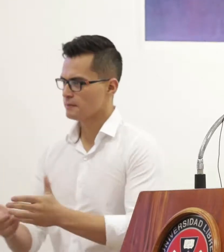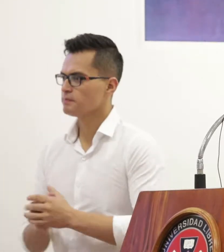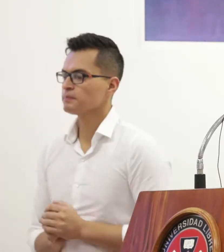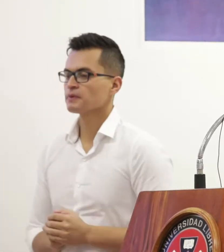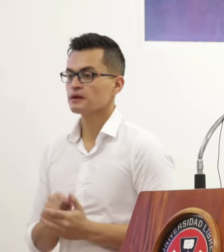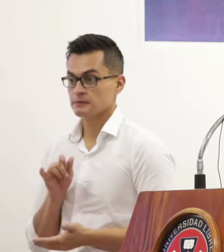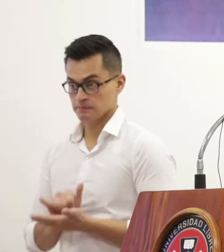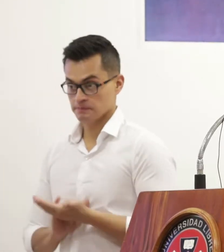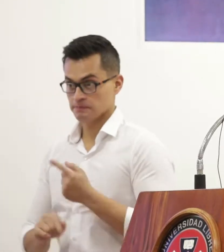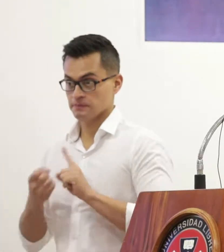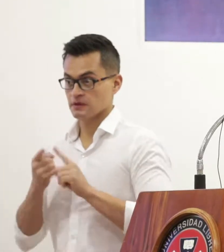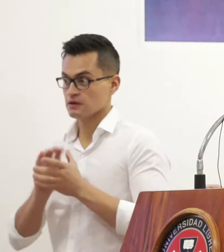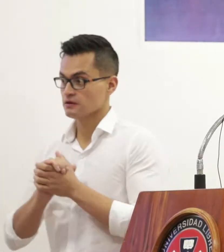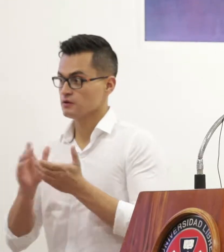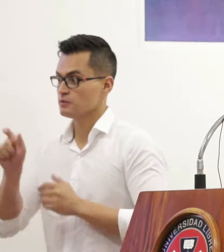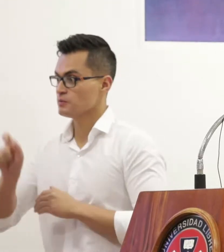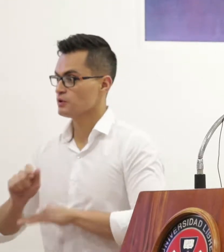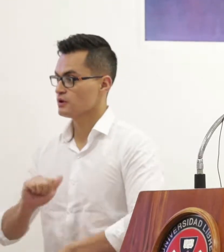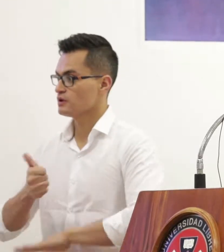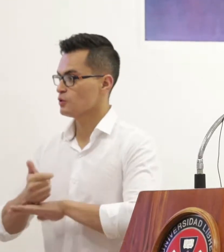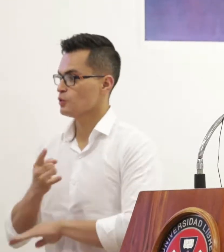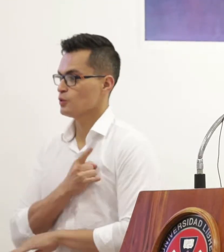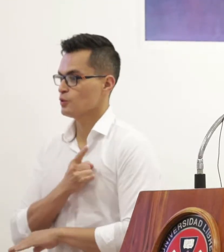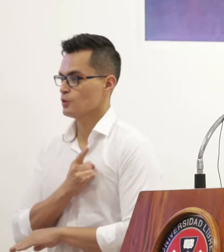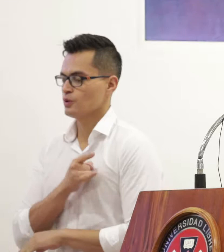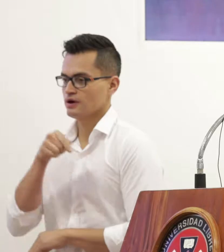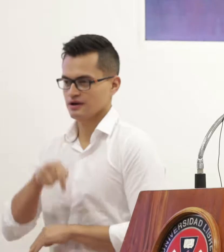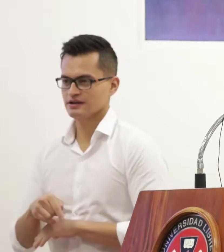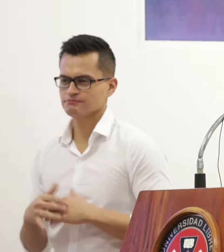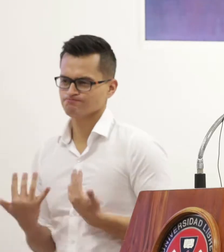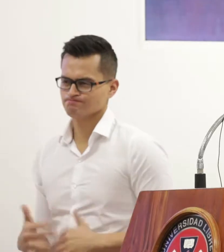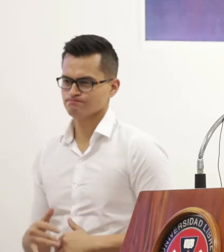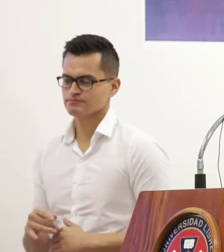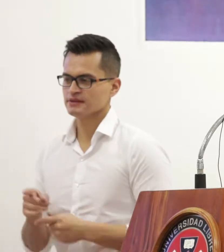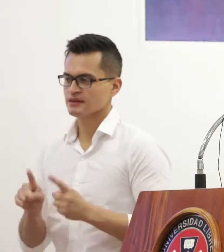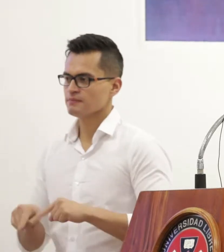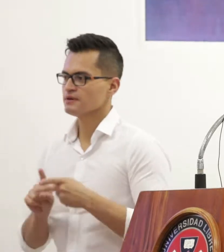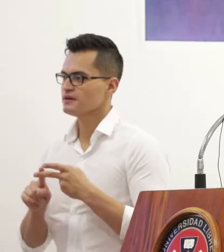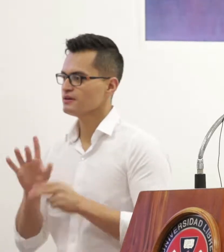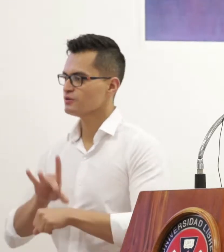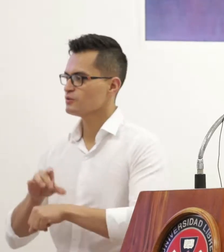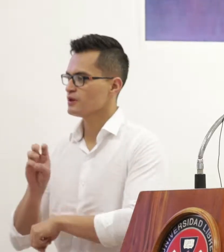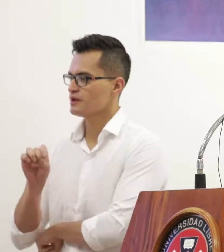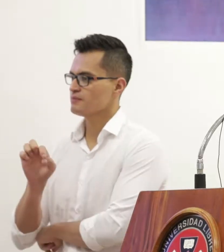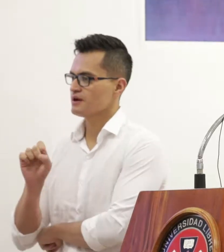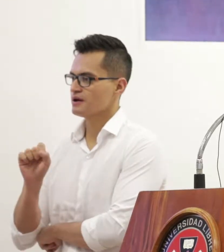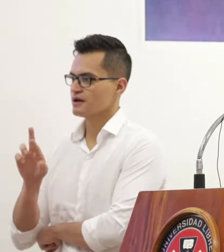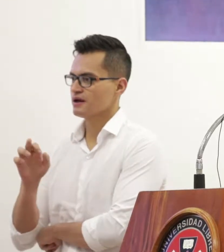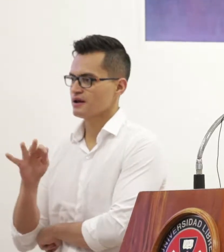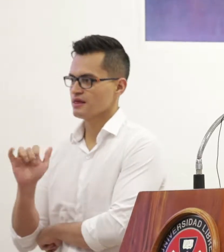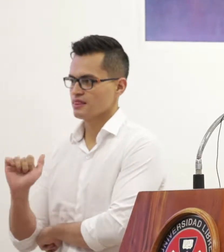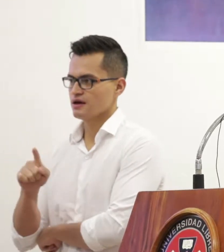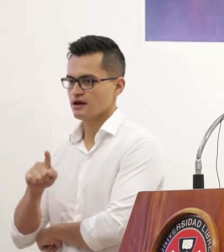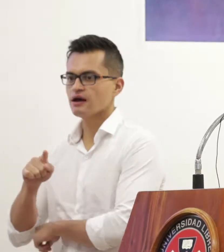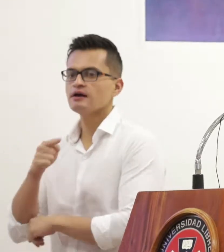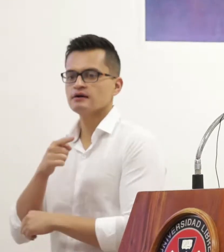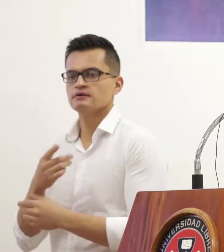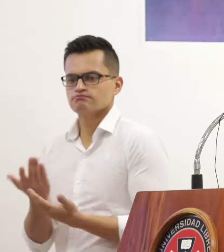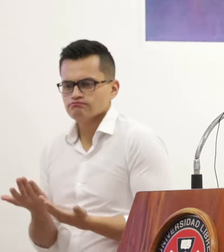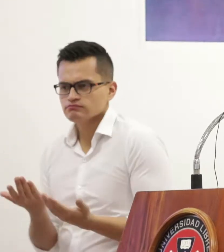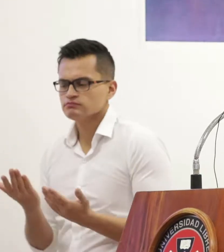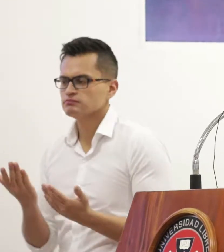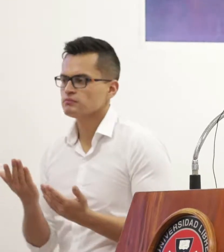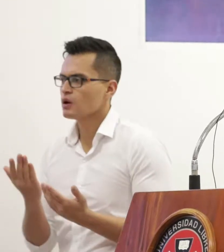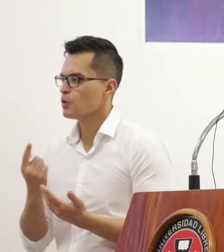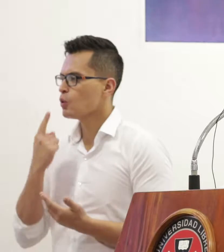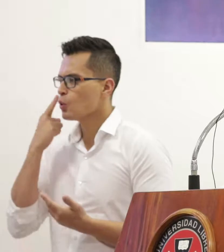primer lugar al señor rector de la universidad, por supuesto a la doctora Margarita Cabello, que en los pocos